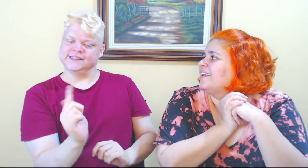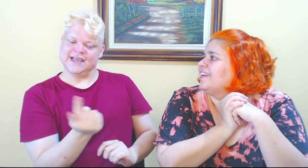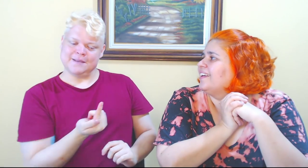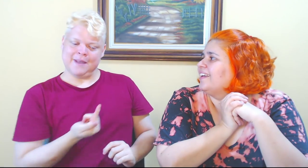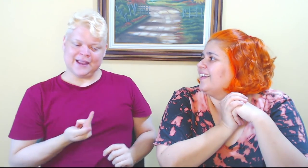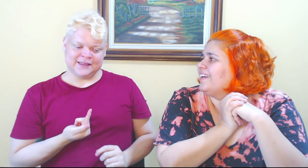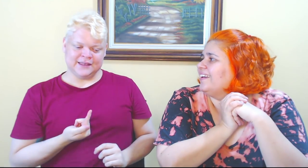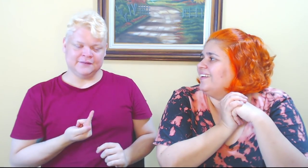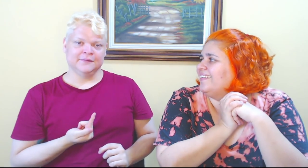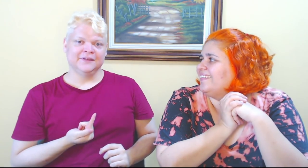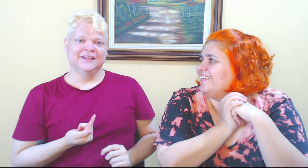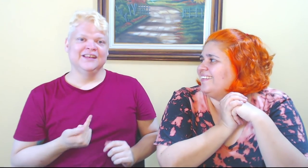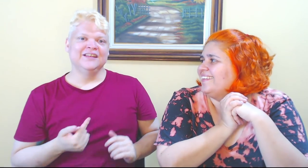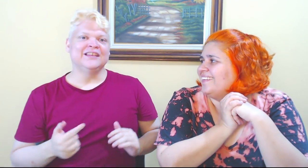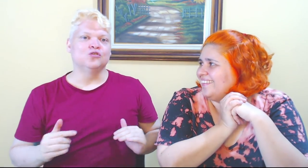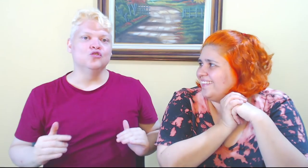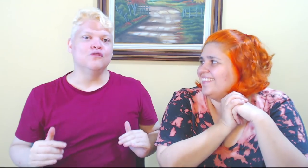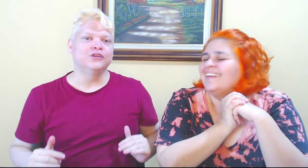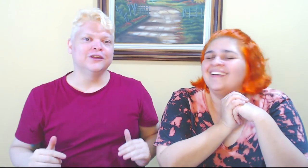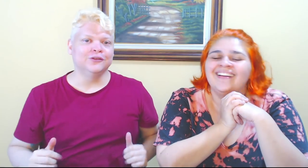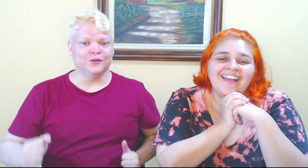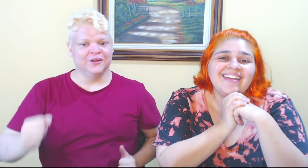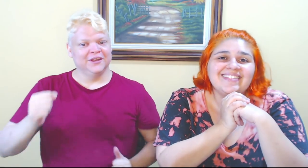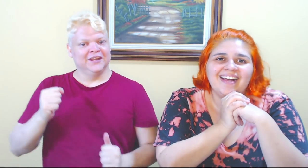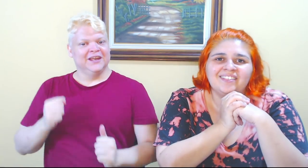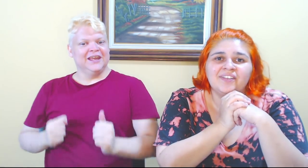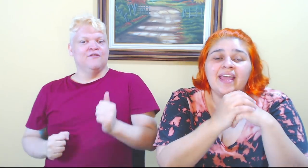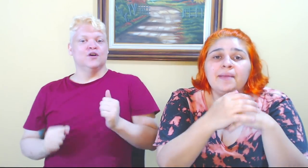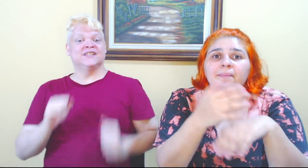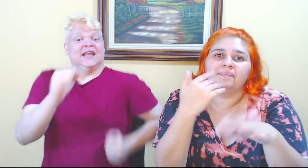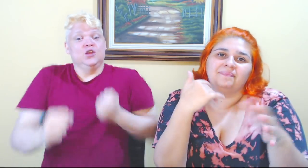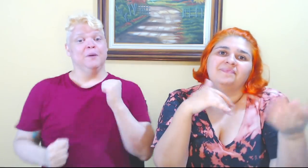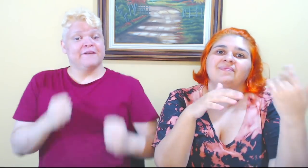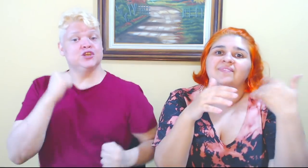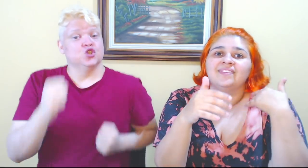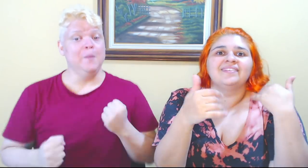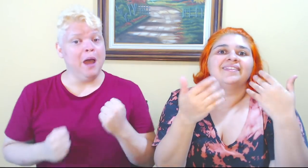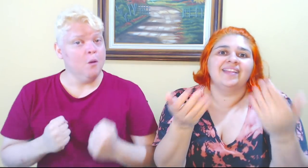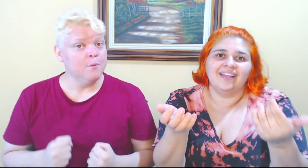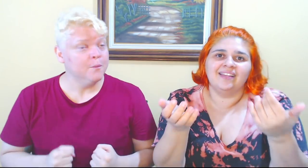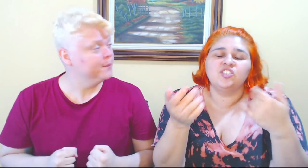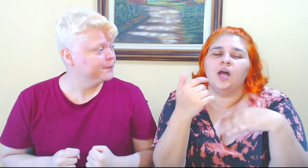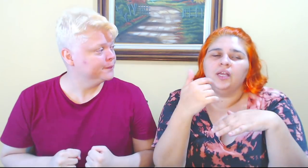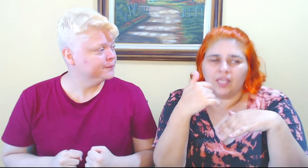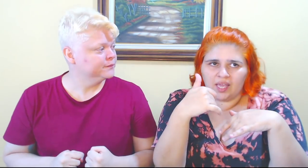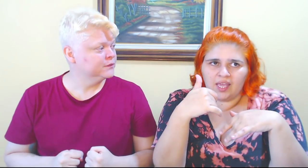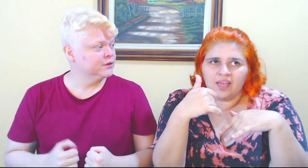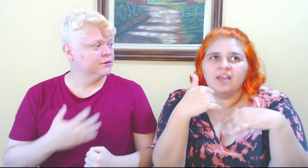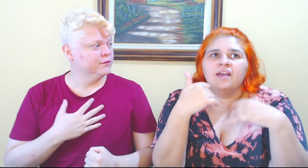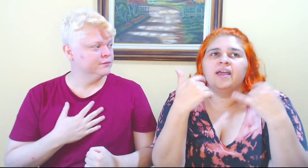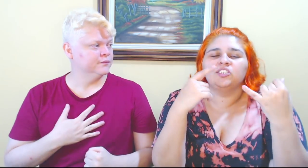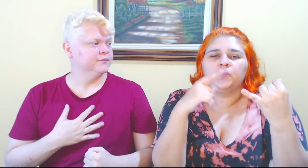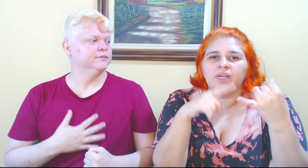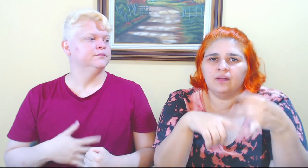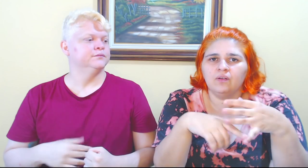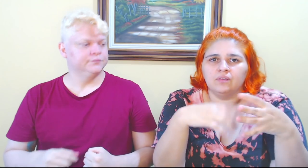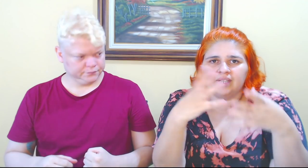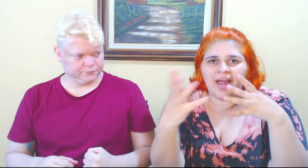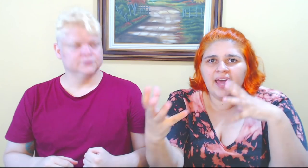sai Da máquina Está tudo voltando Exato E aí você está Indo para a frente Normal Só que Respirando ao contrário